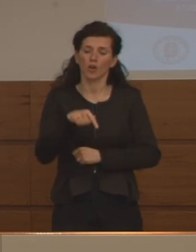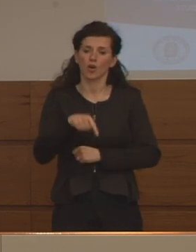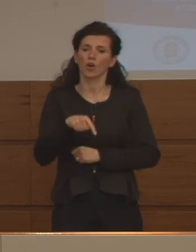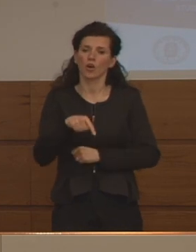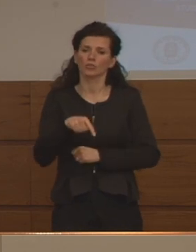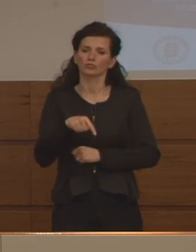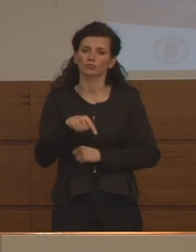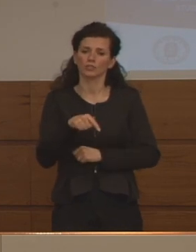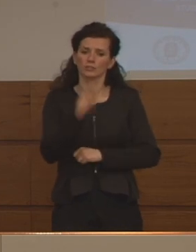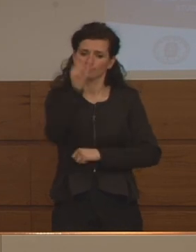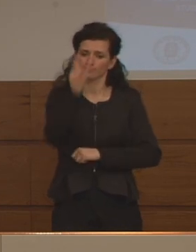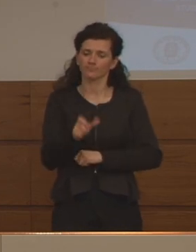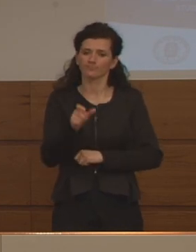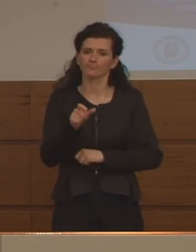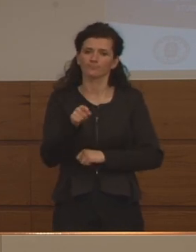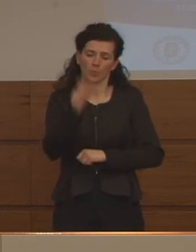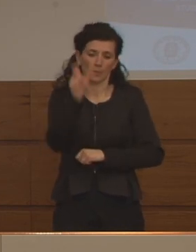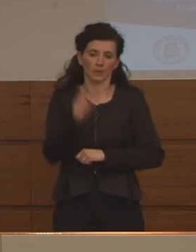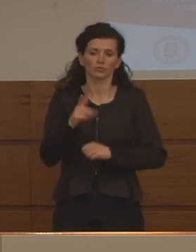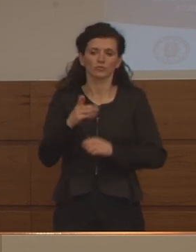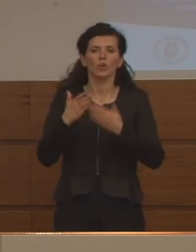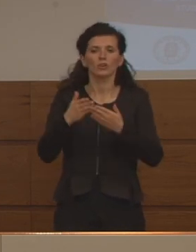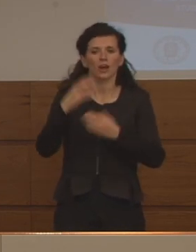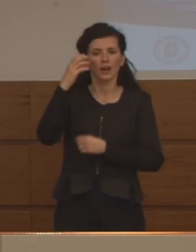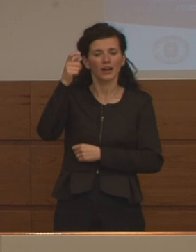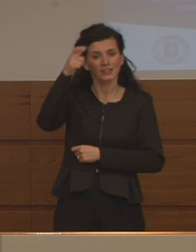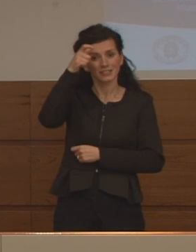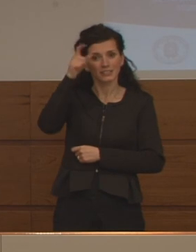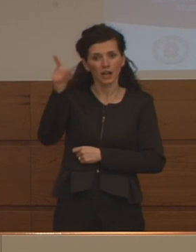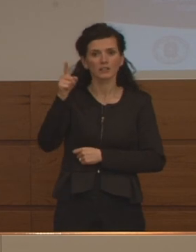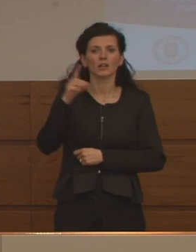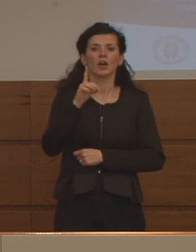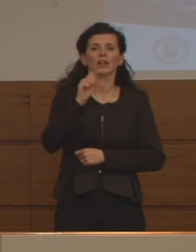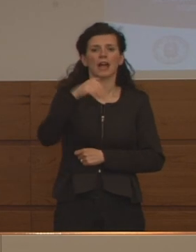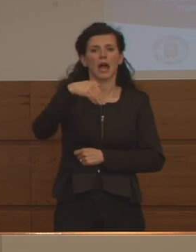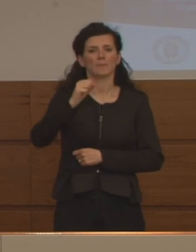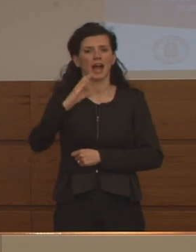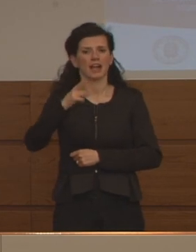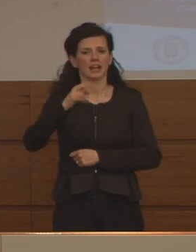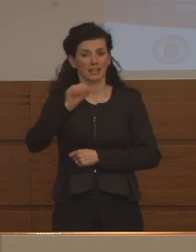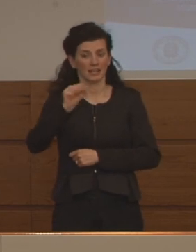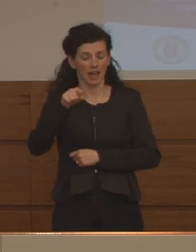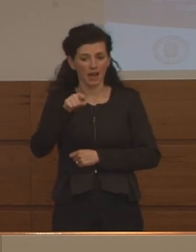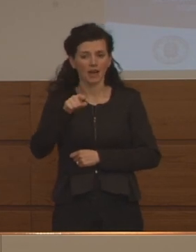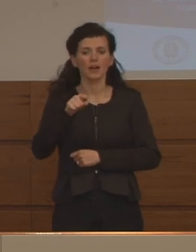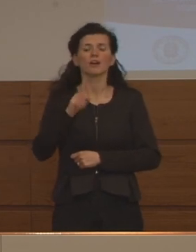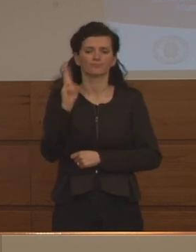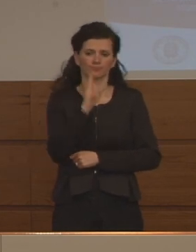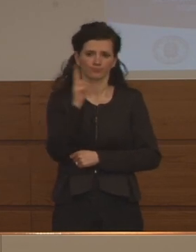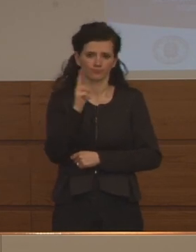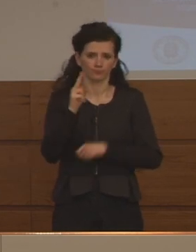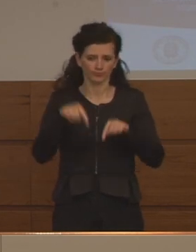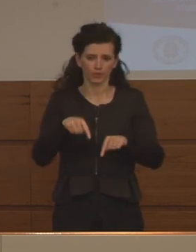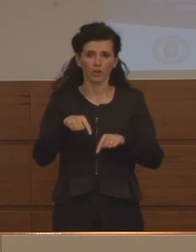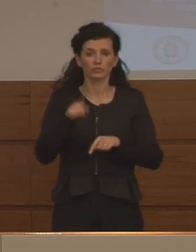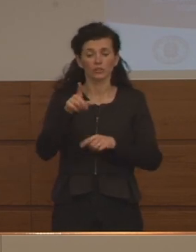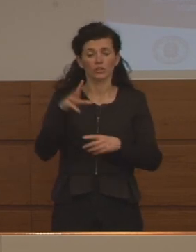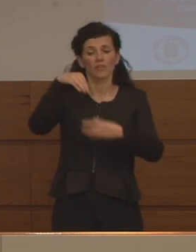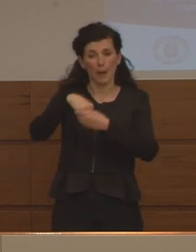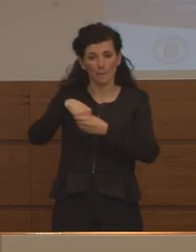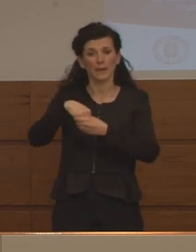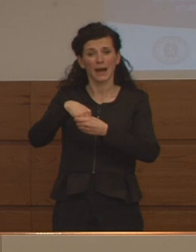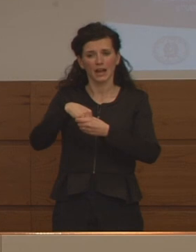servitore dello stato giorgio guarda macchia che faceva parte della scorta del